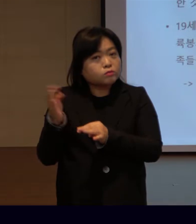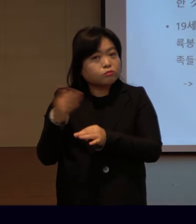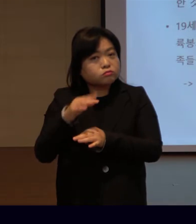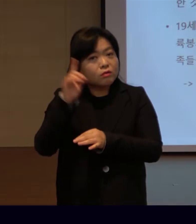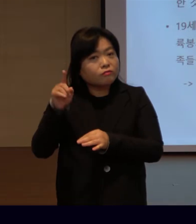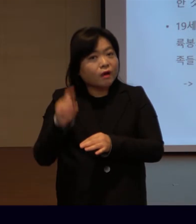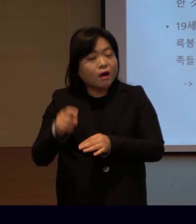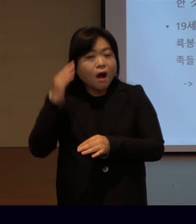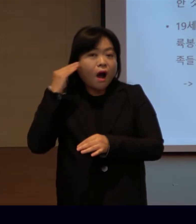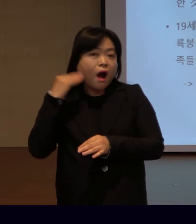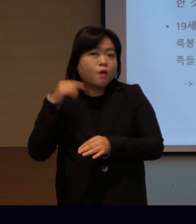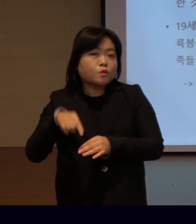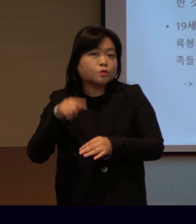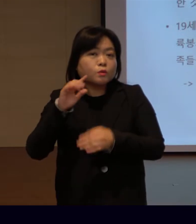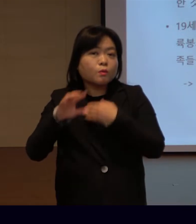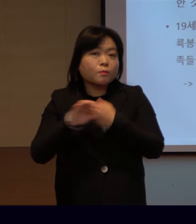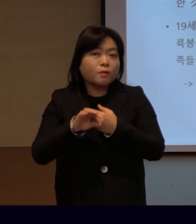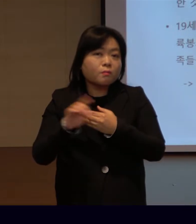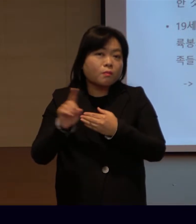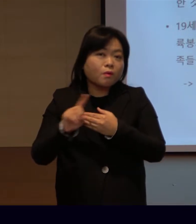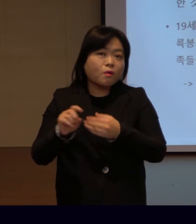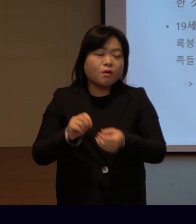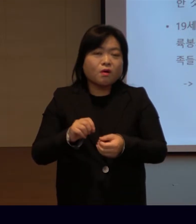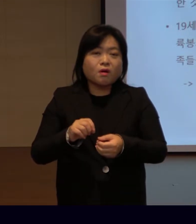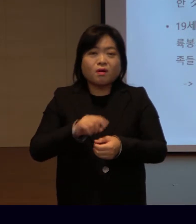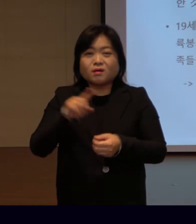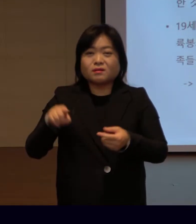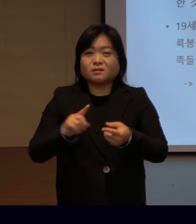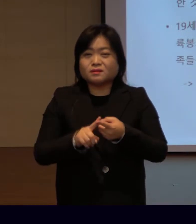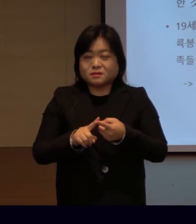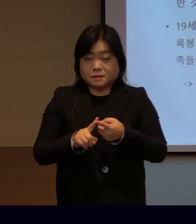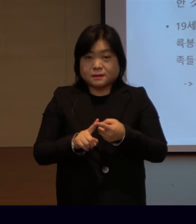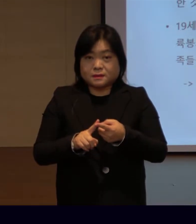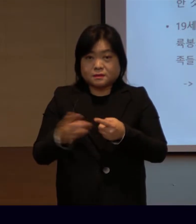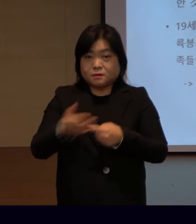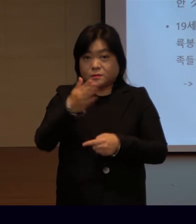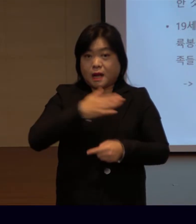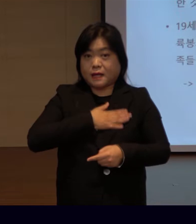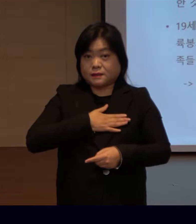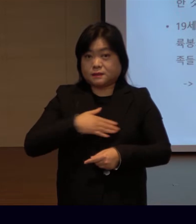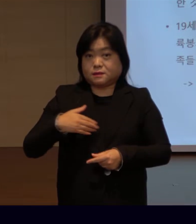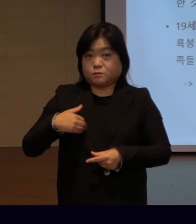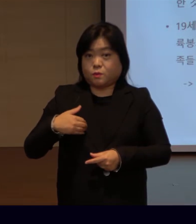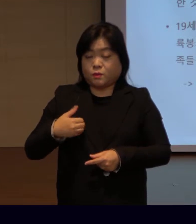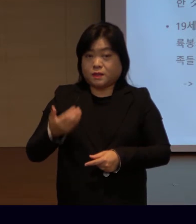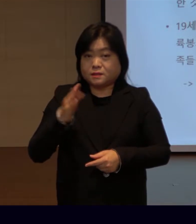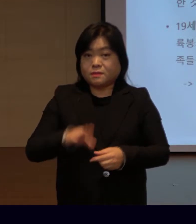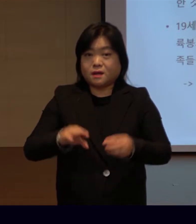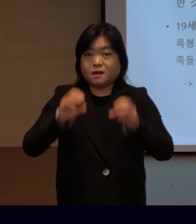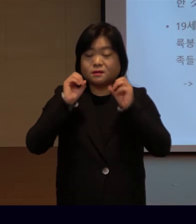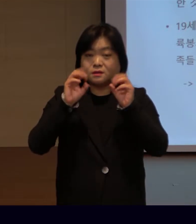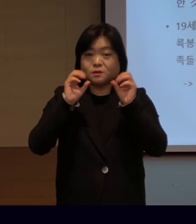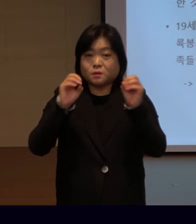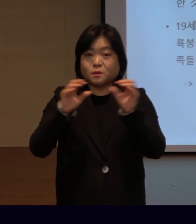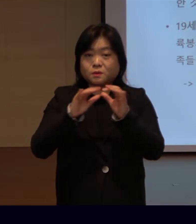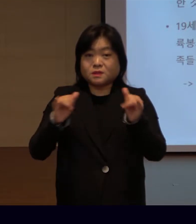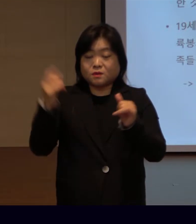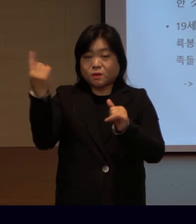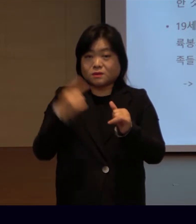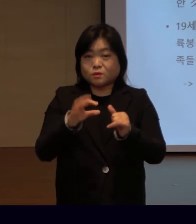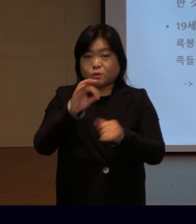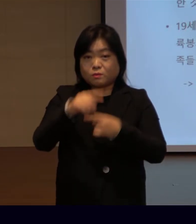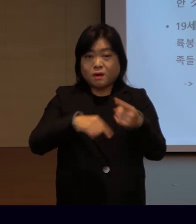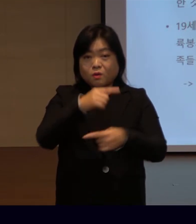생각해보니까 우리나라도 엽전이잖아요. 막 이만큼 쌓아놓은 사진 혹시 아시는지 모르겠어요. 뭐 누구 선교사인가가 누군가 와서 돈을 바꿨더니